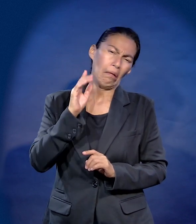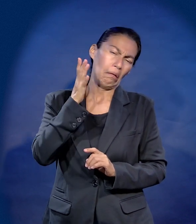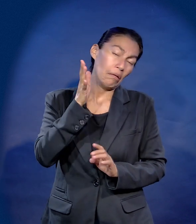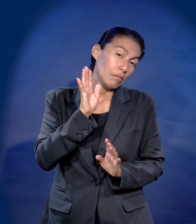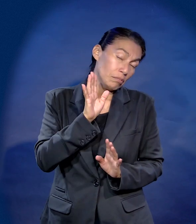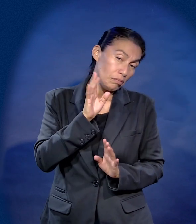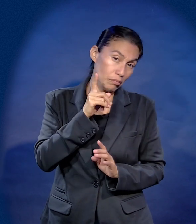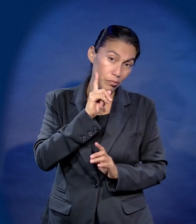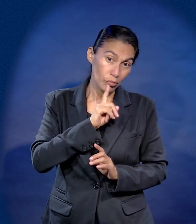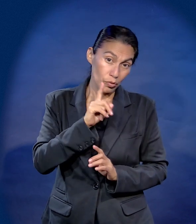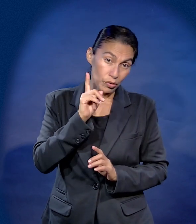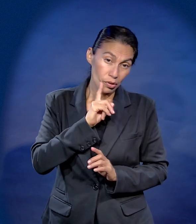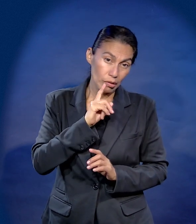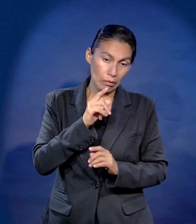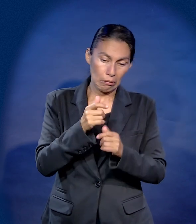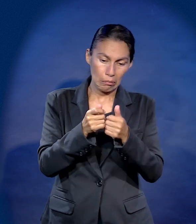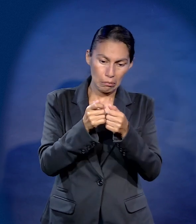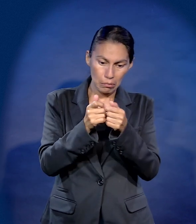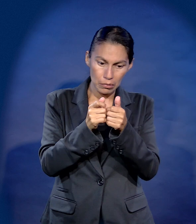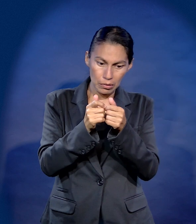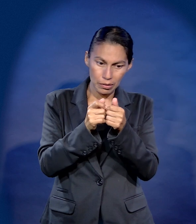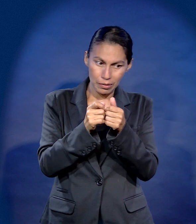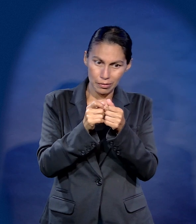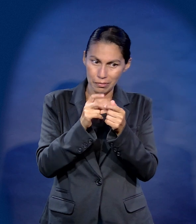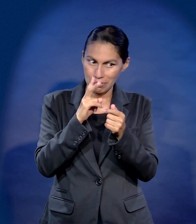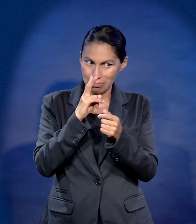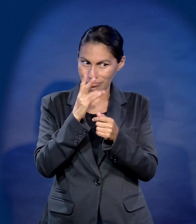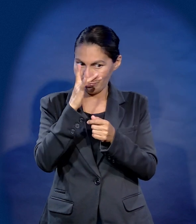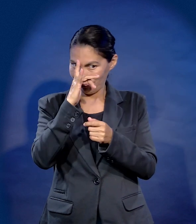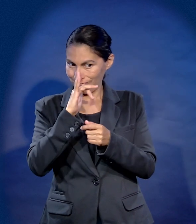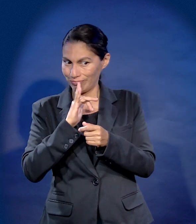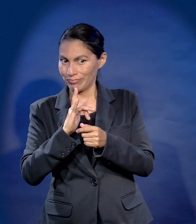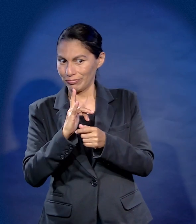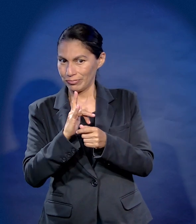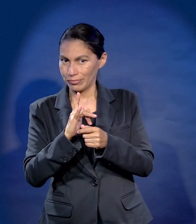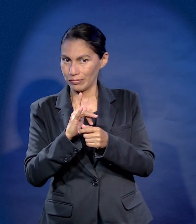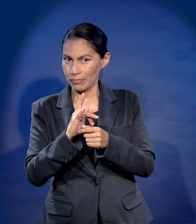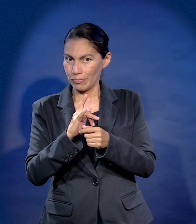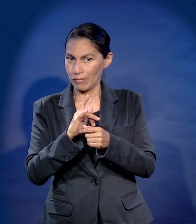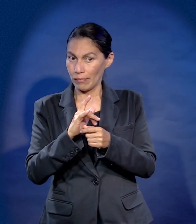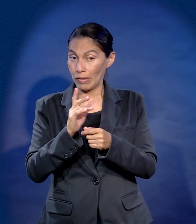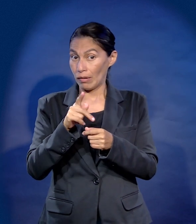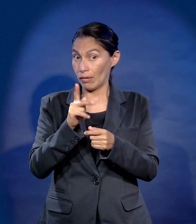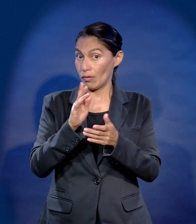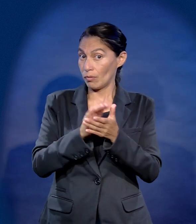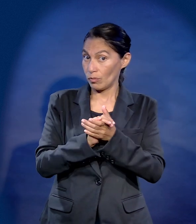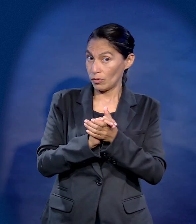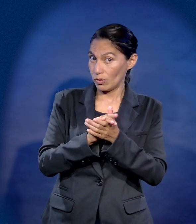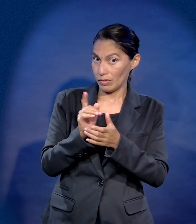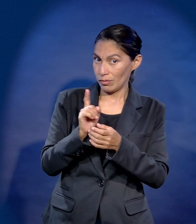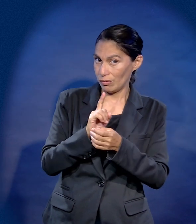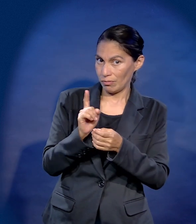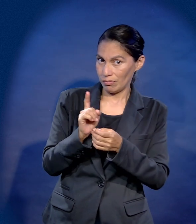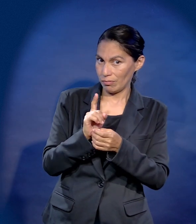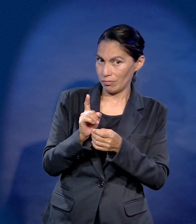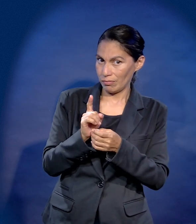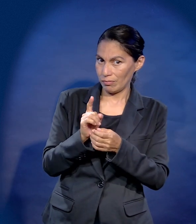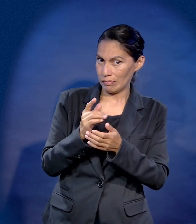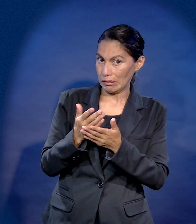de aquí, cerca de allá, aquí no pasa, en otros lados lejos. Ve una dama, dice, le voy a mandar mensaje, se ve muy, muy, muy guapa, pero no es su